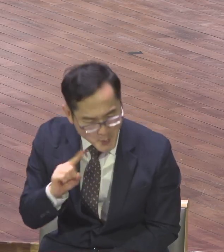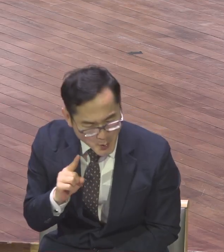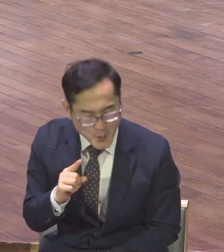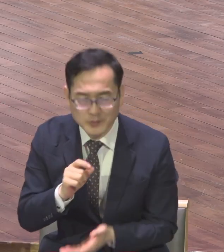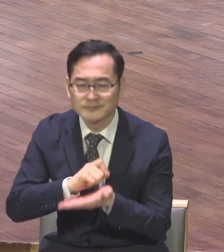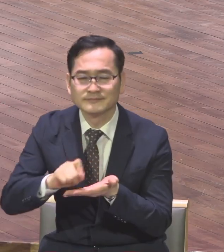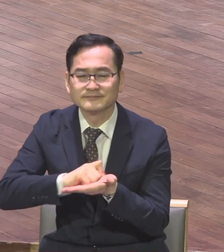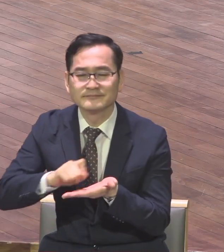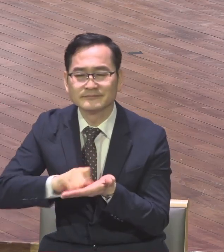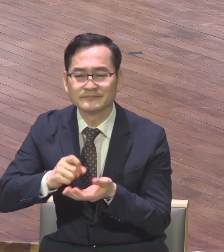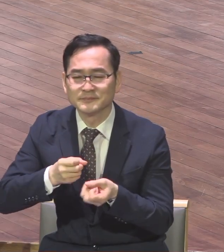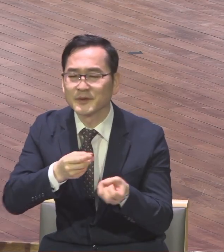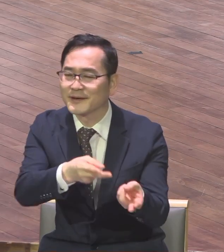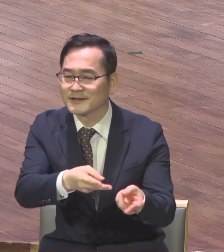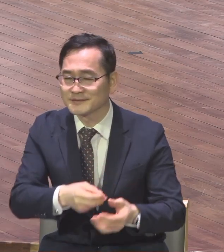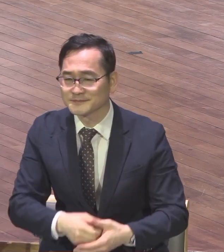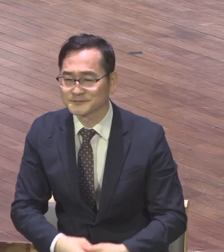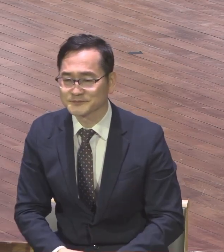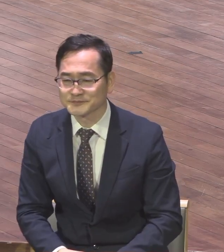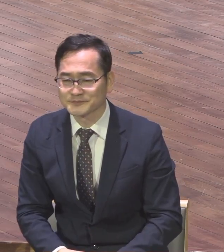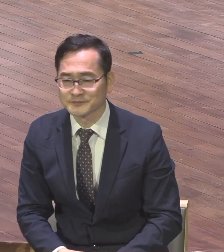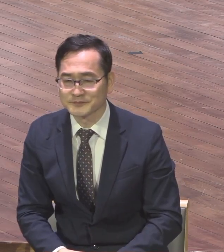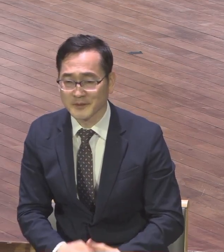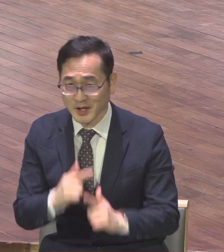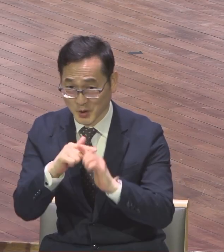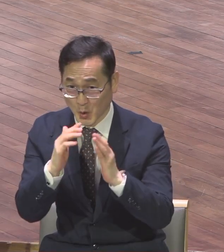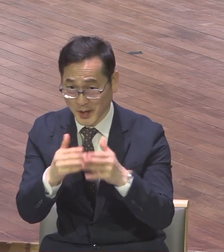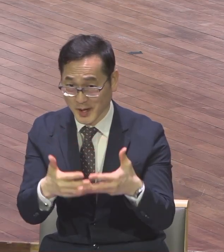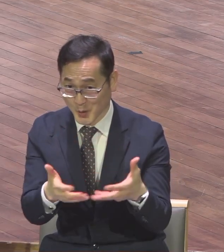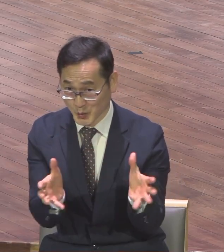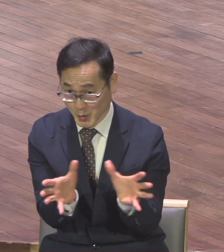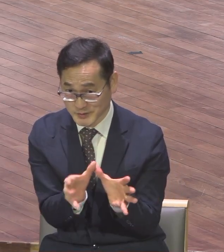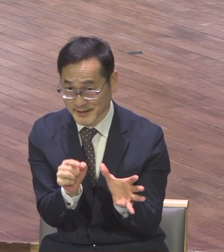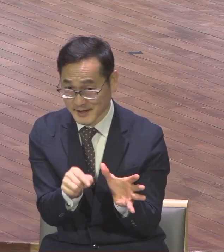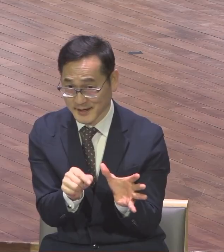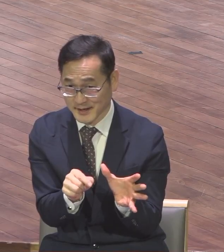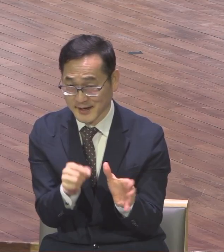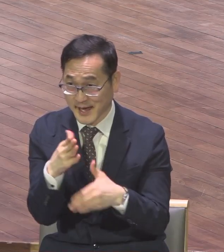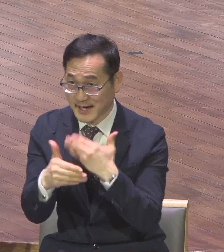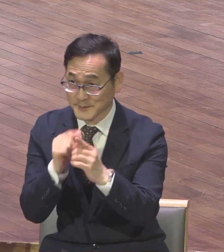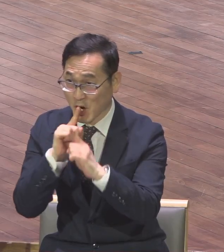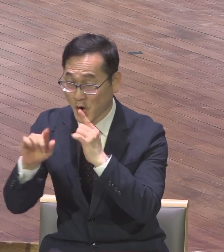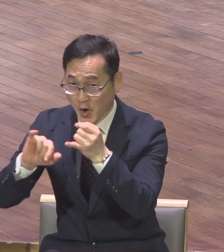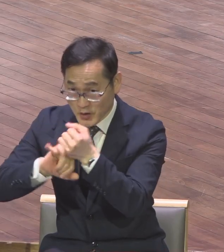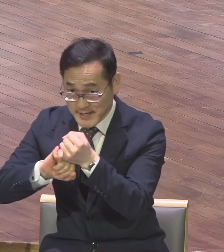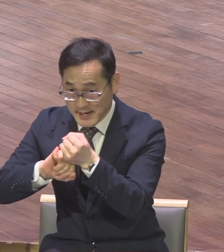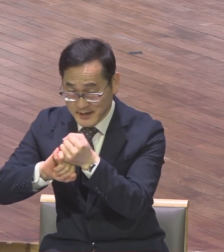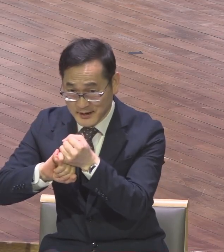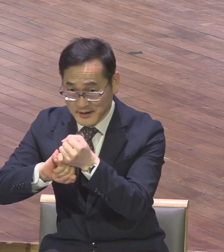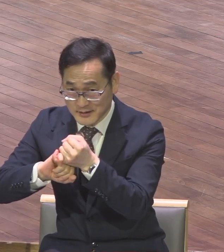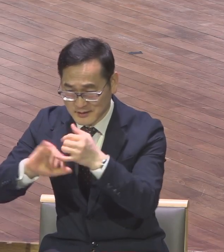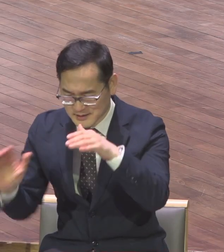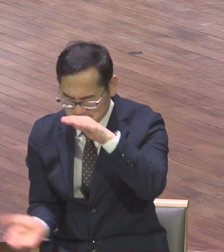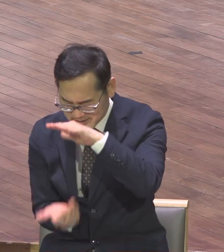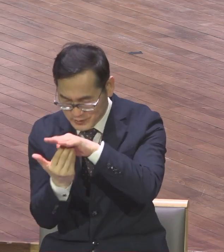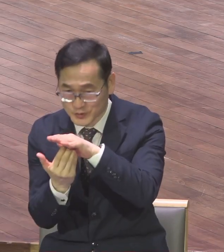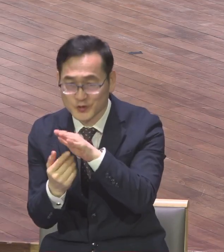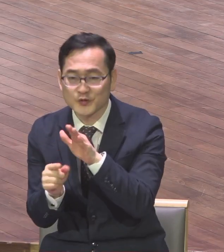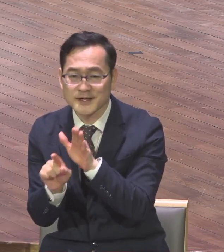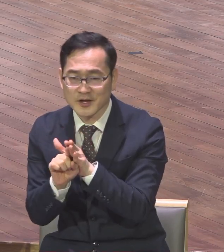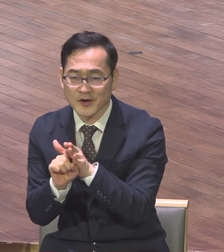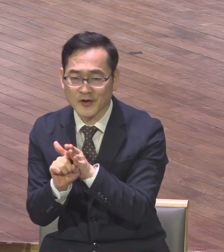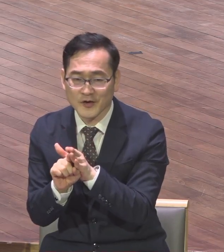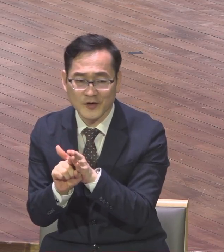오늘 본문 말씀은요, 이 교회 공동체가 하나님의 언약 성취를 쓰임받기 위해서 이 기쁨과